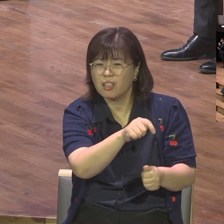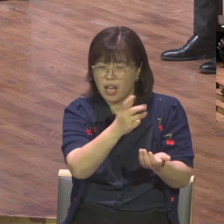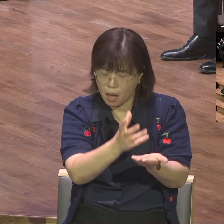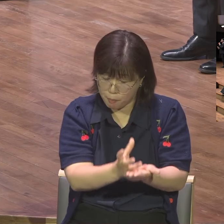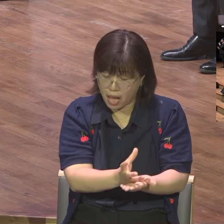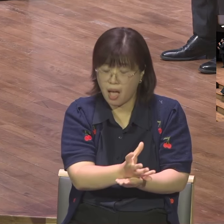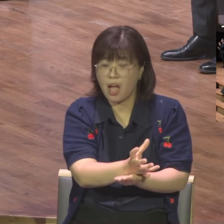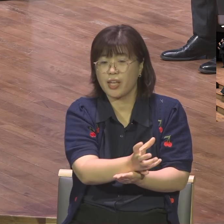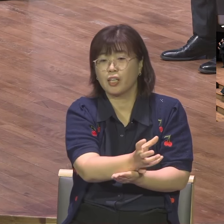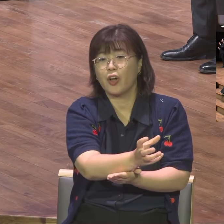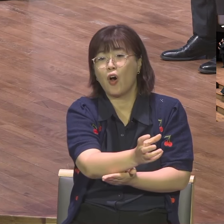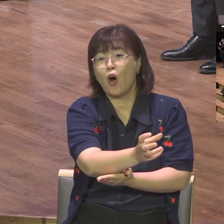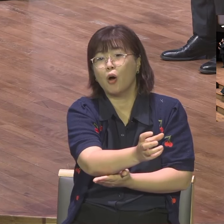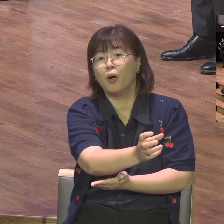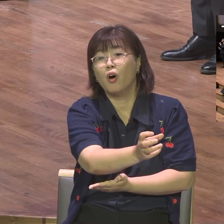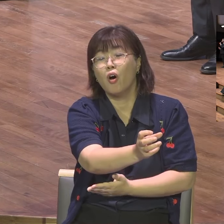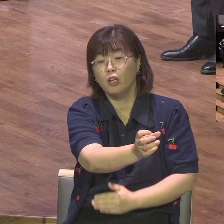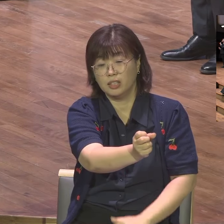지구상에